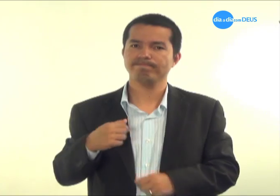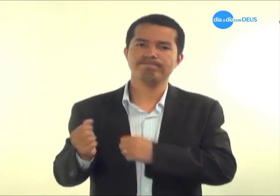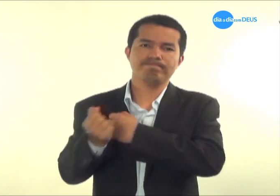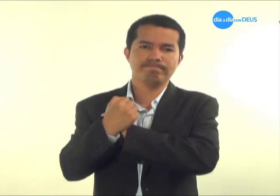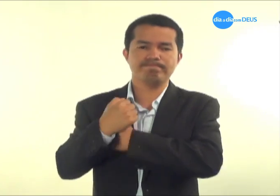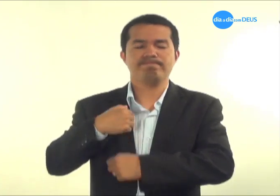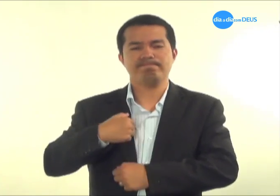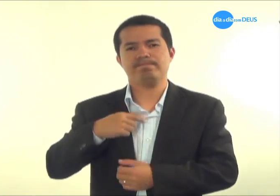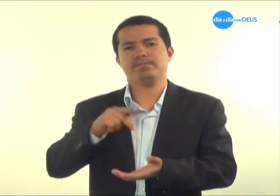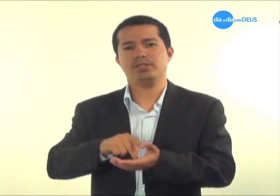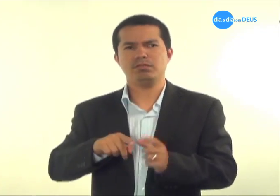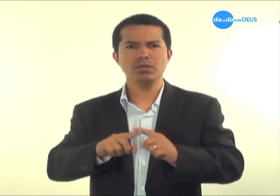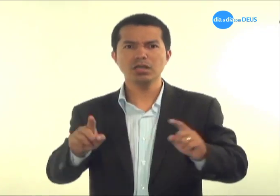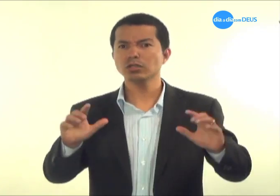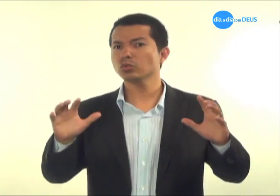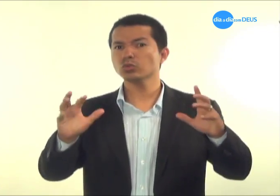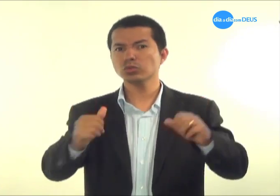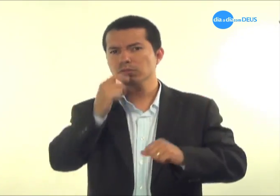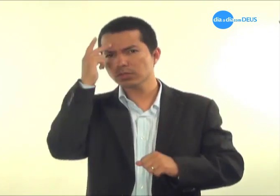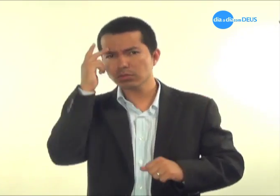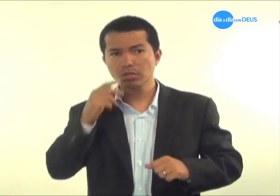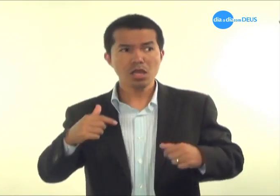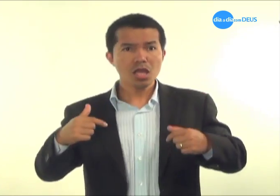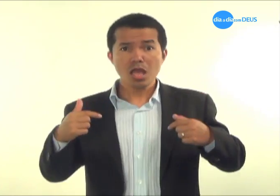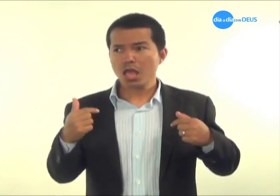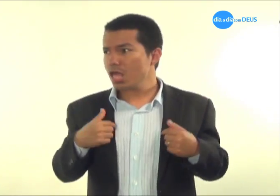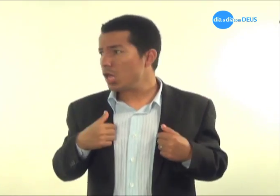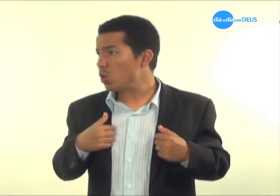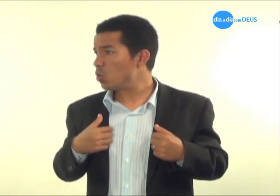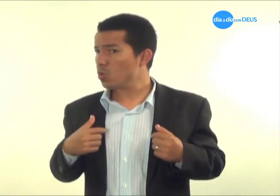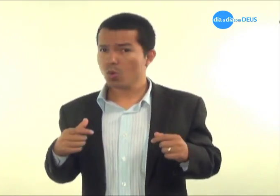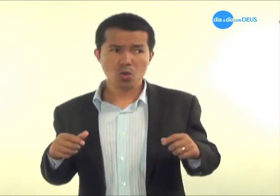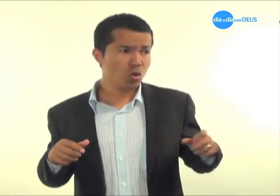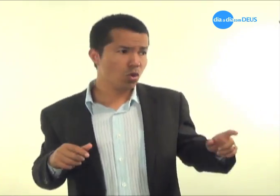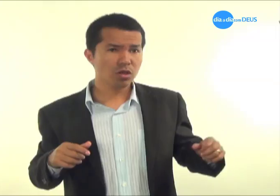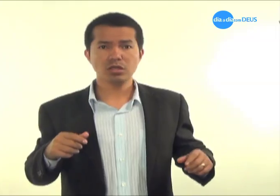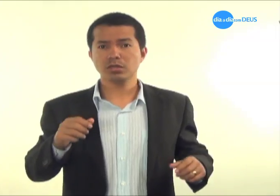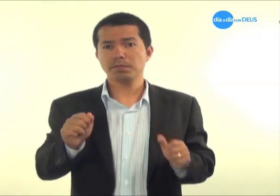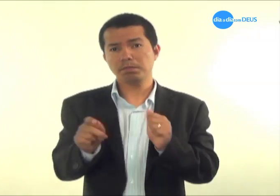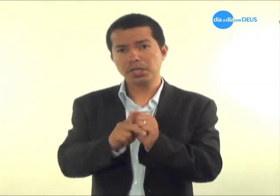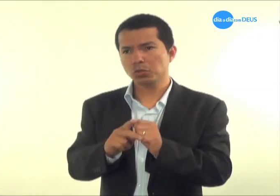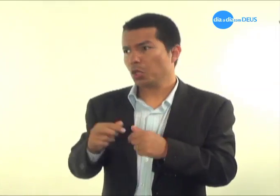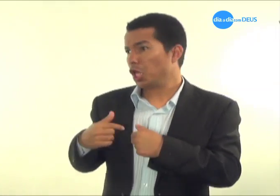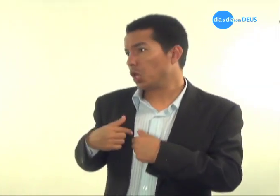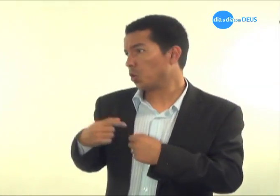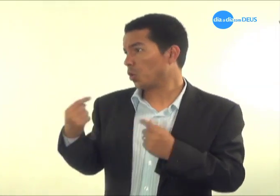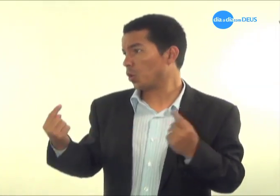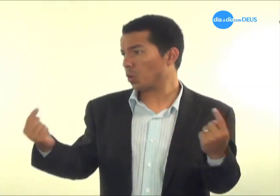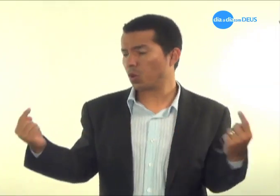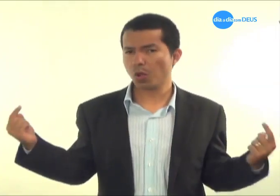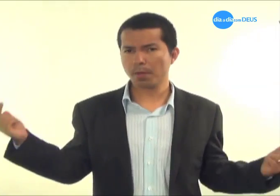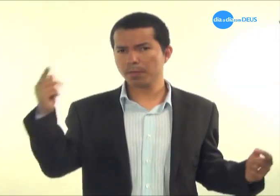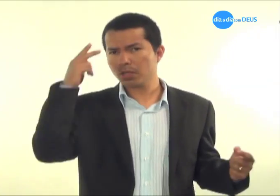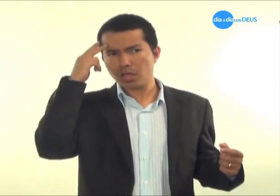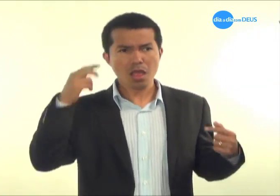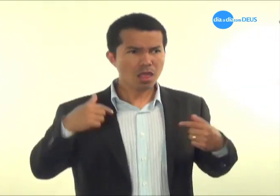E aí, todo mundo começou a perguntar: porventura sou eu, Senhor? E começou cada um